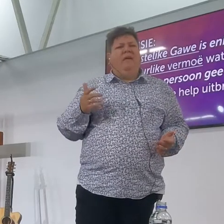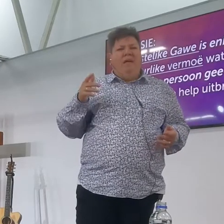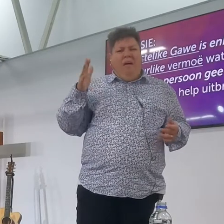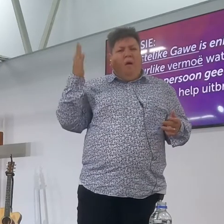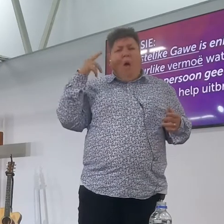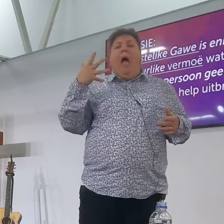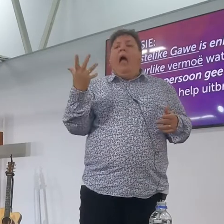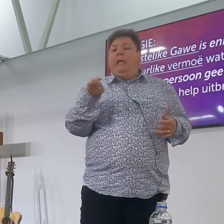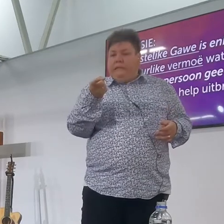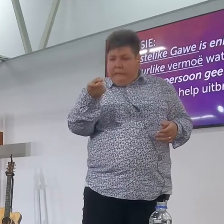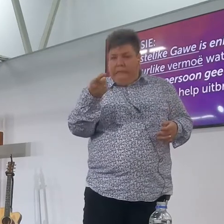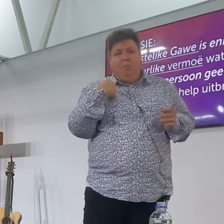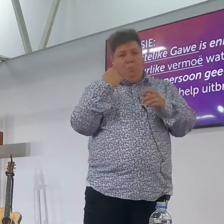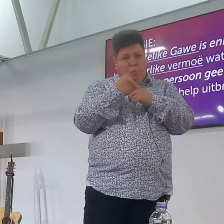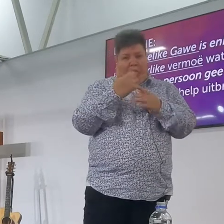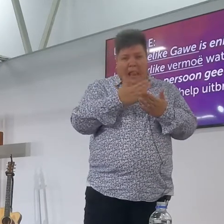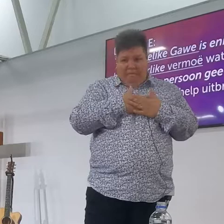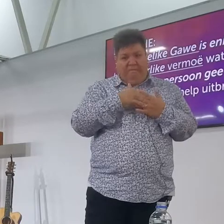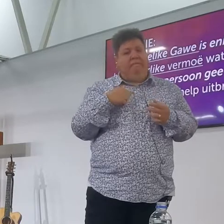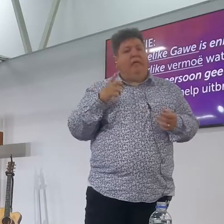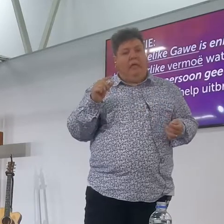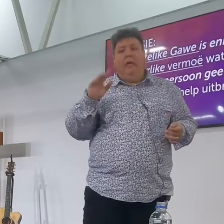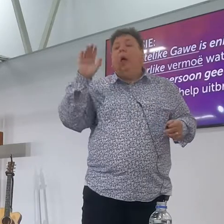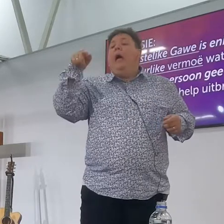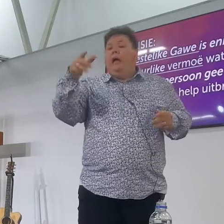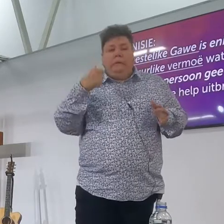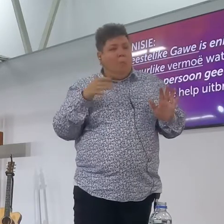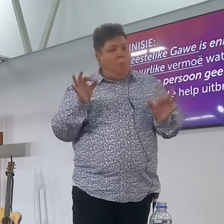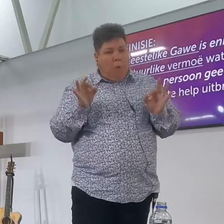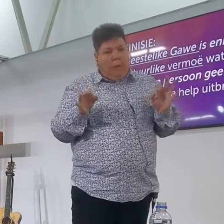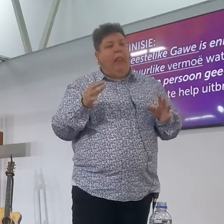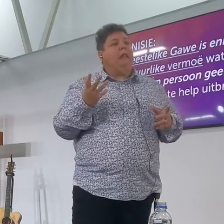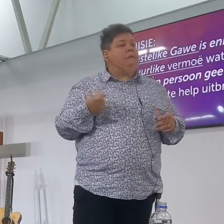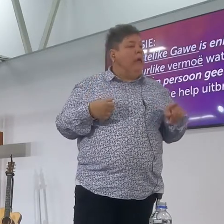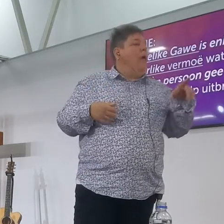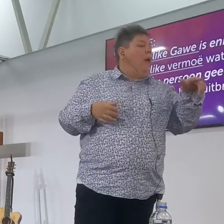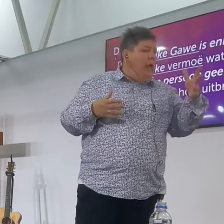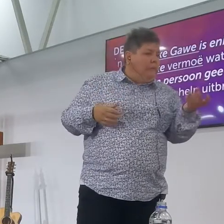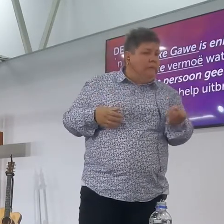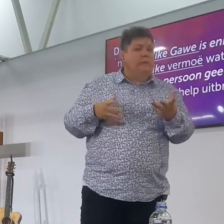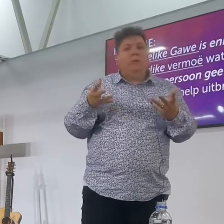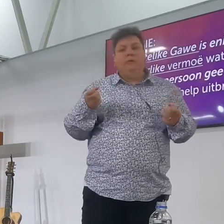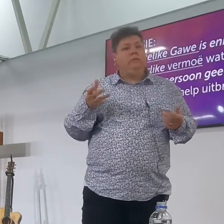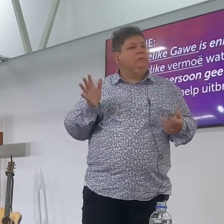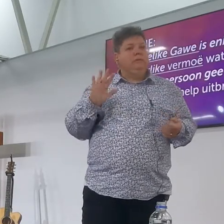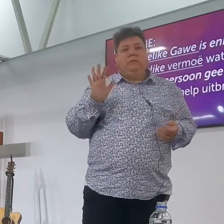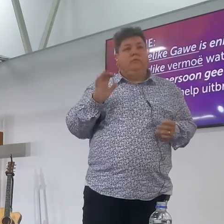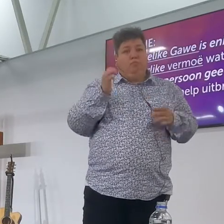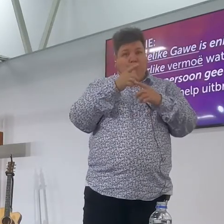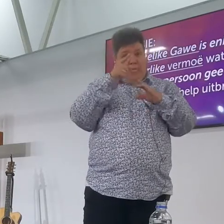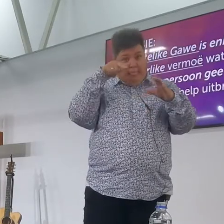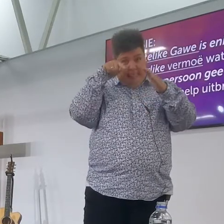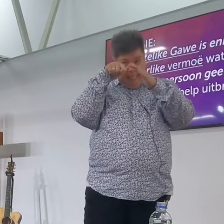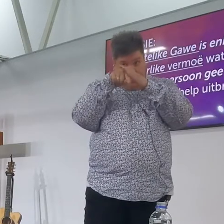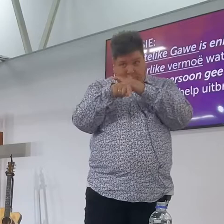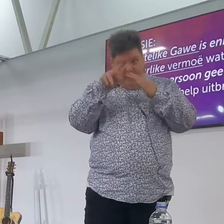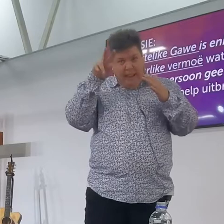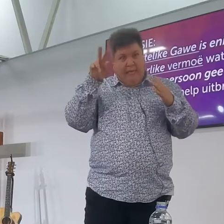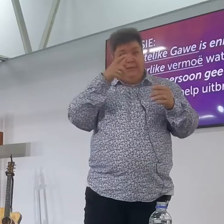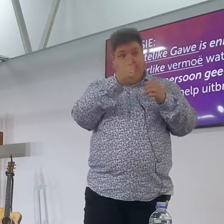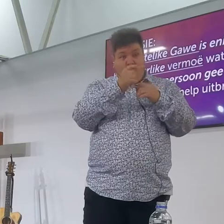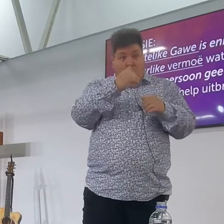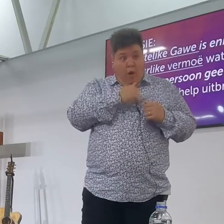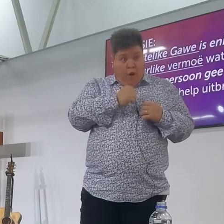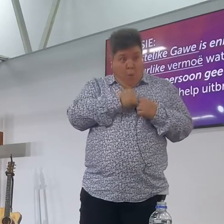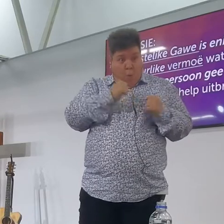hier's 'n gawe wat nou so lyk. Alraight, hier's 'n gawe. Julle, daai ouens het daai gawe, die Here het hulle toegerus. Hoekom? Want dit gaan oor die koninkryk. Dit gaan nie oor my en jou nie. Hierdie is die belangrike